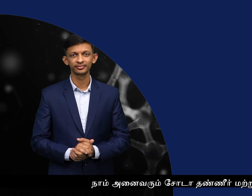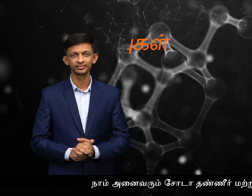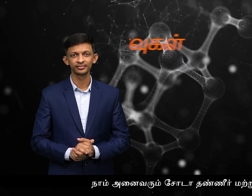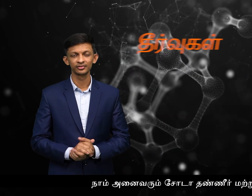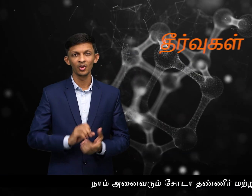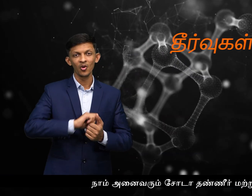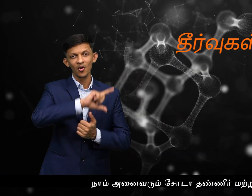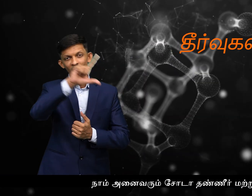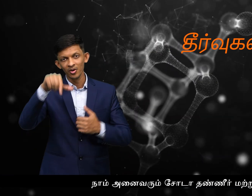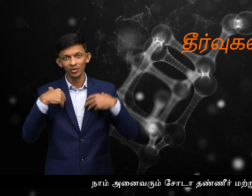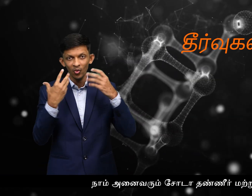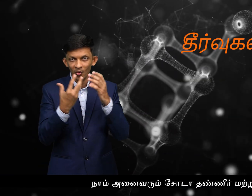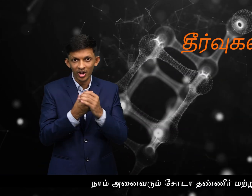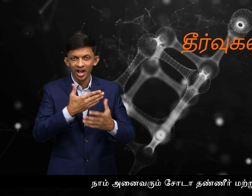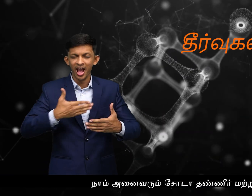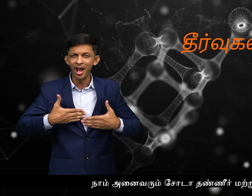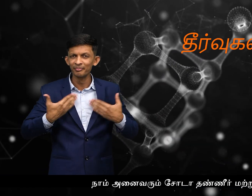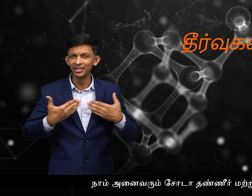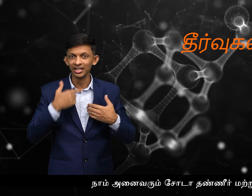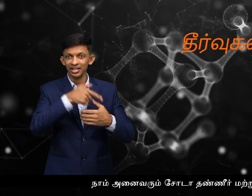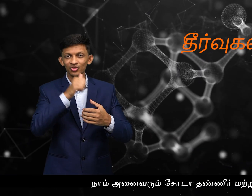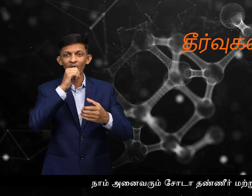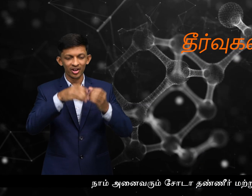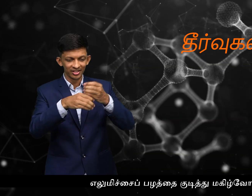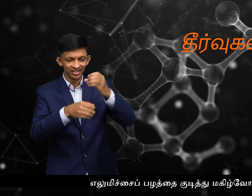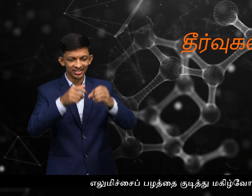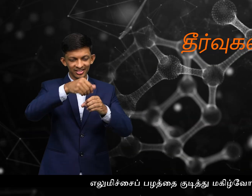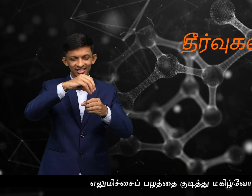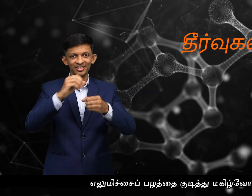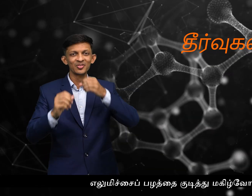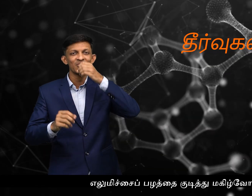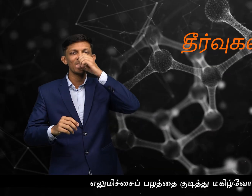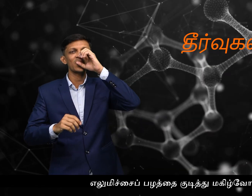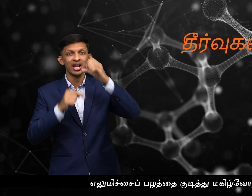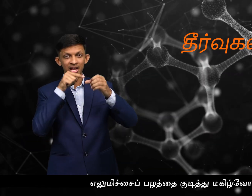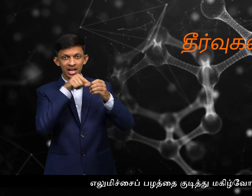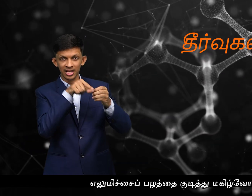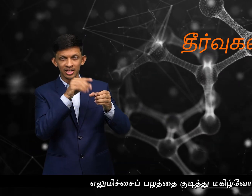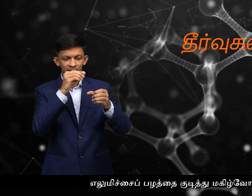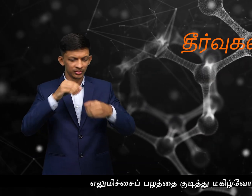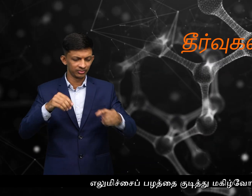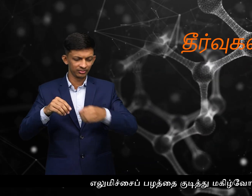நாம் அனைவரும் சோடா தண்ணீர் மற்றும் எலுமிச்சை பழத்தை குடித்து மகிழ்வோம்.